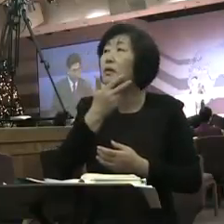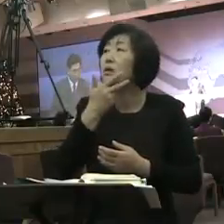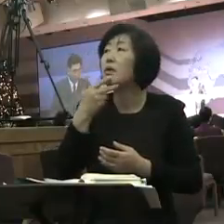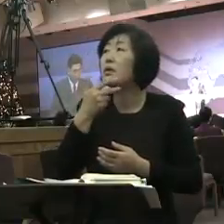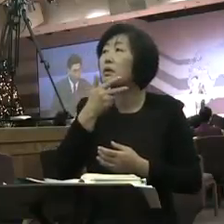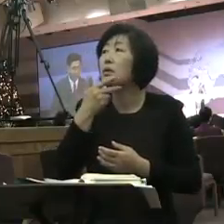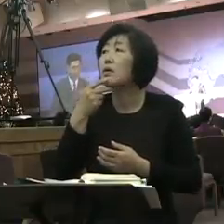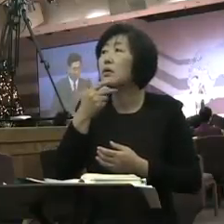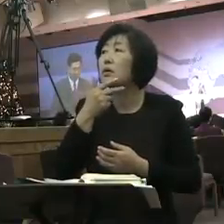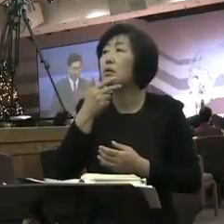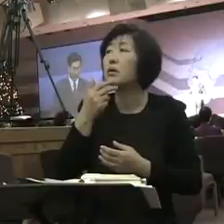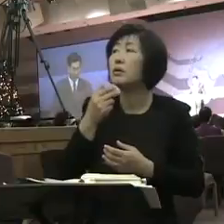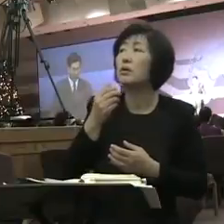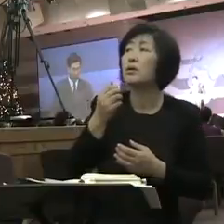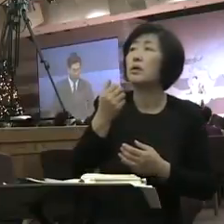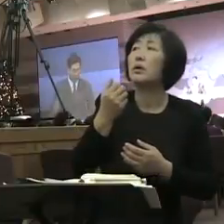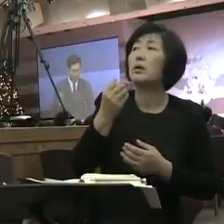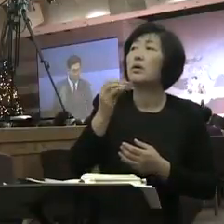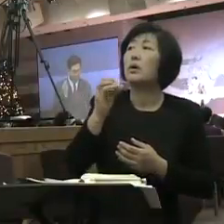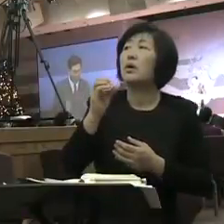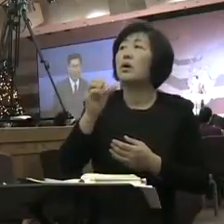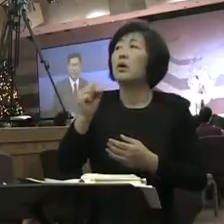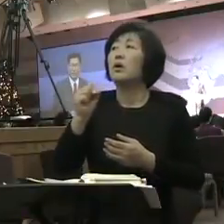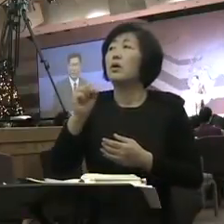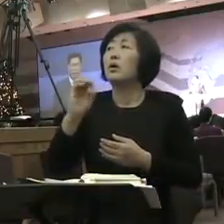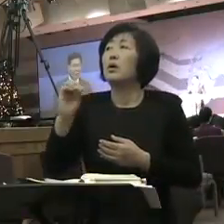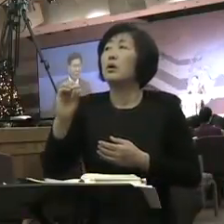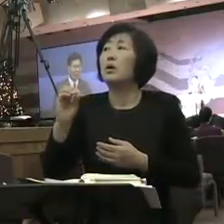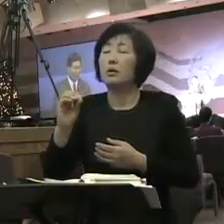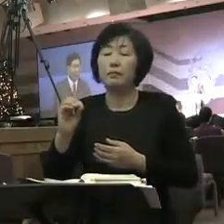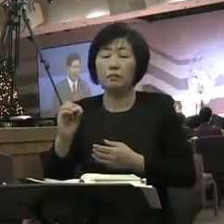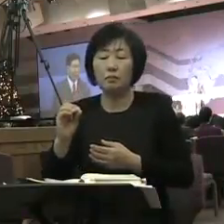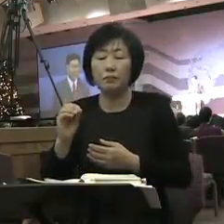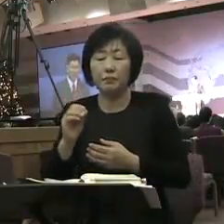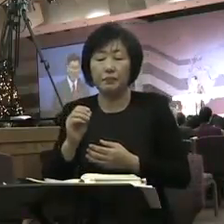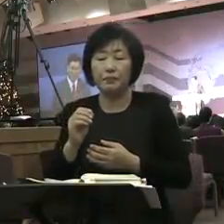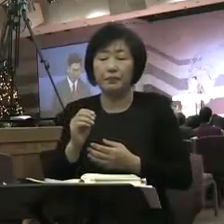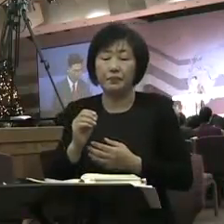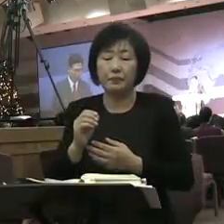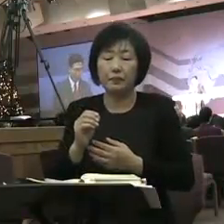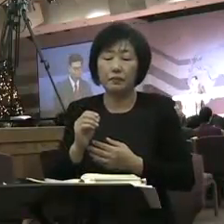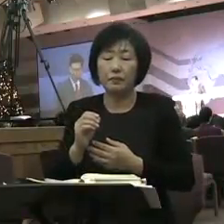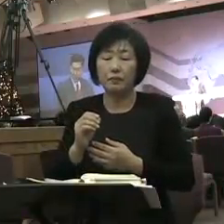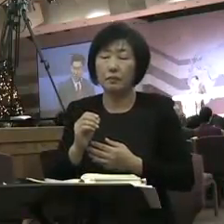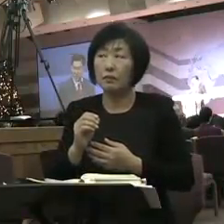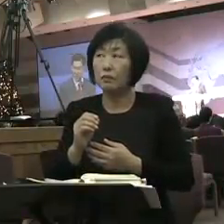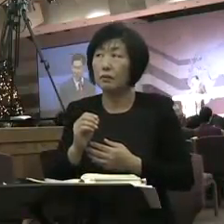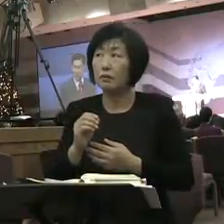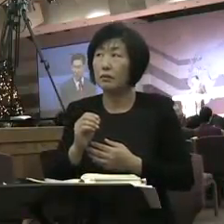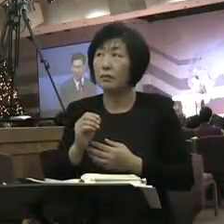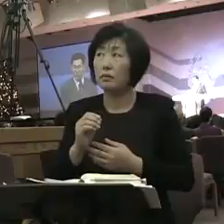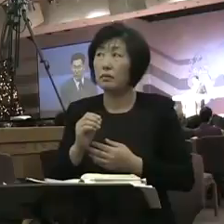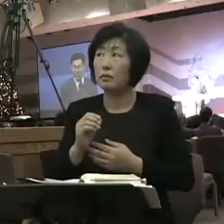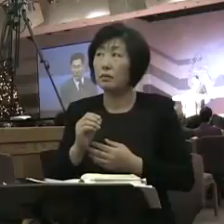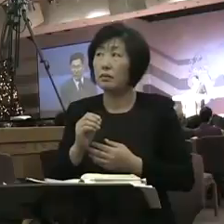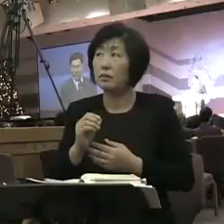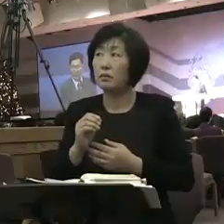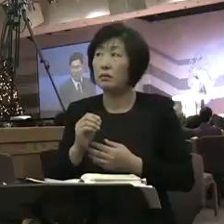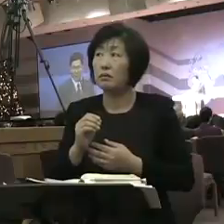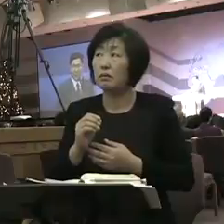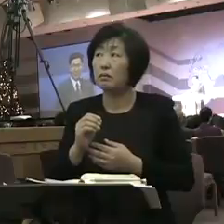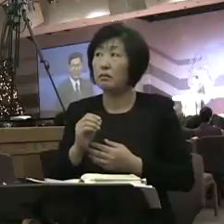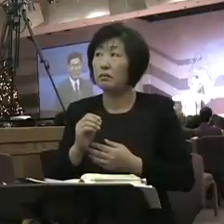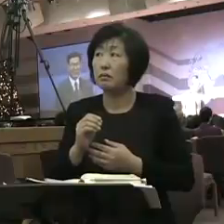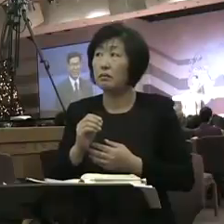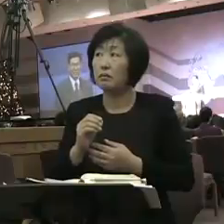있어요. So we fix our eyes not on what is seen but on what is unseen. For what is seen is temporary,